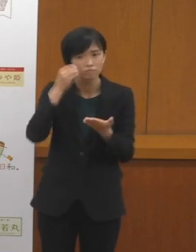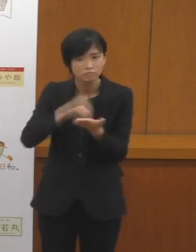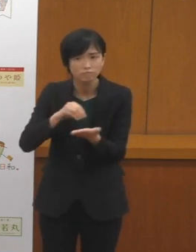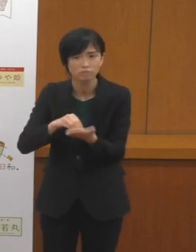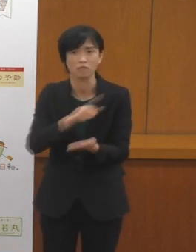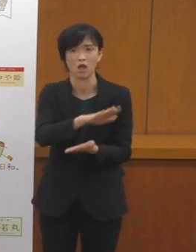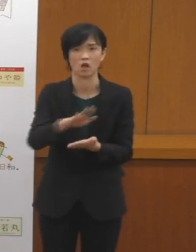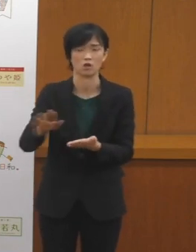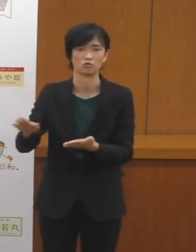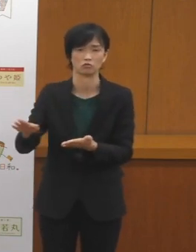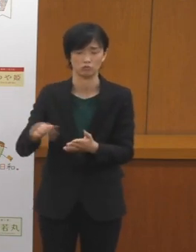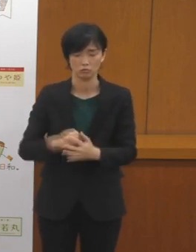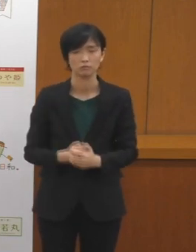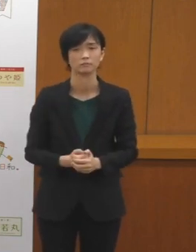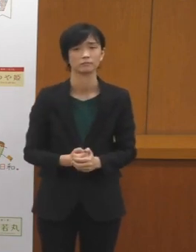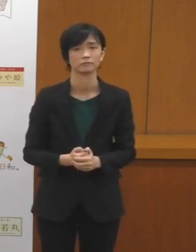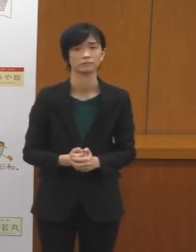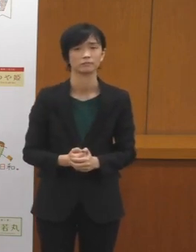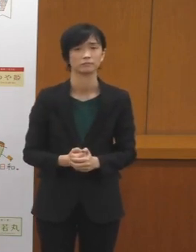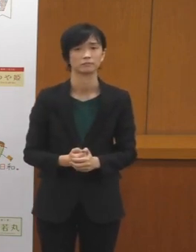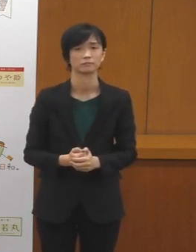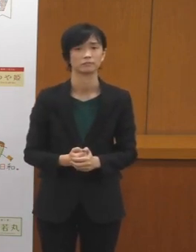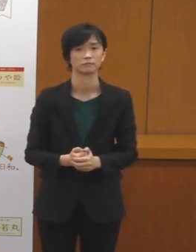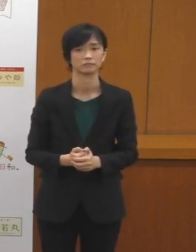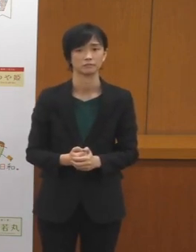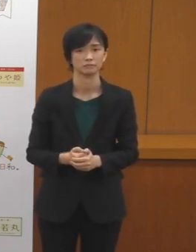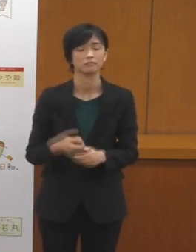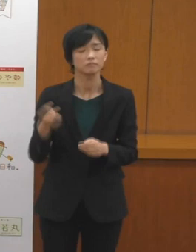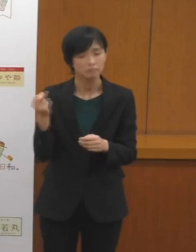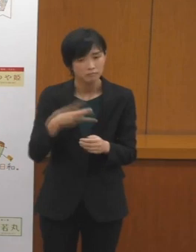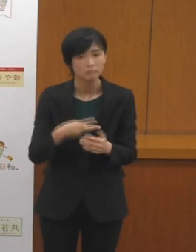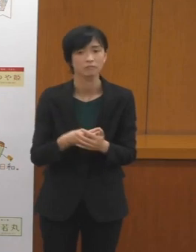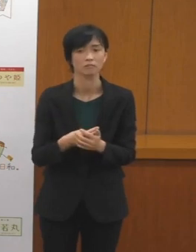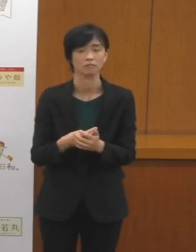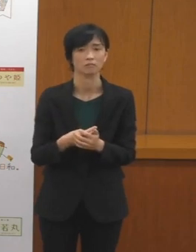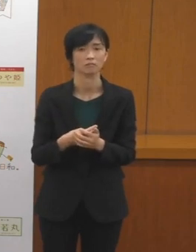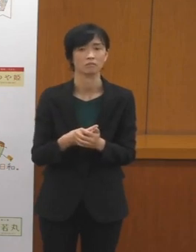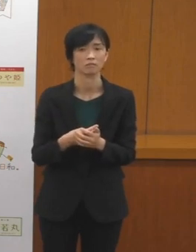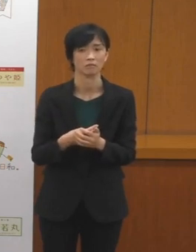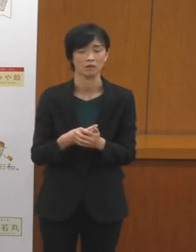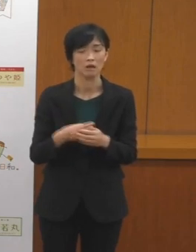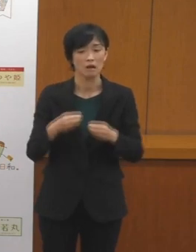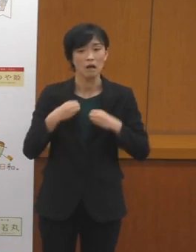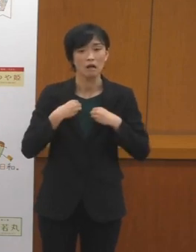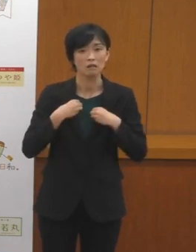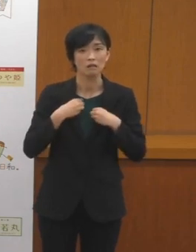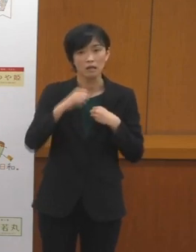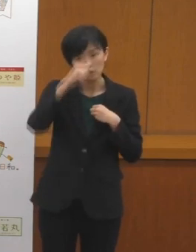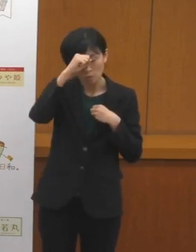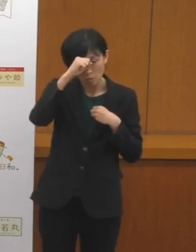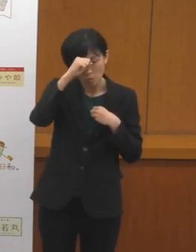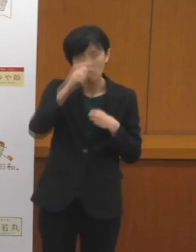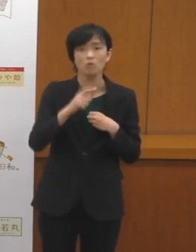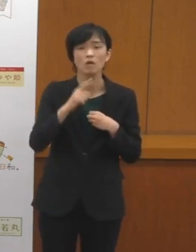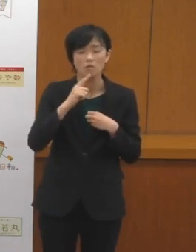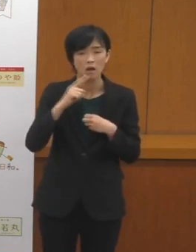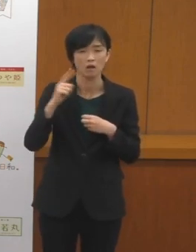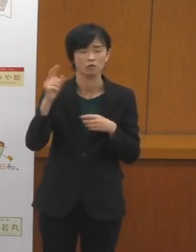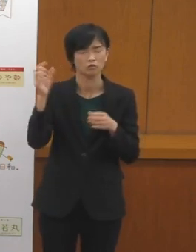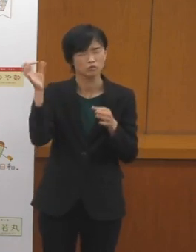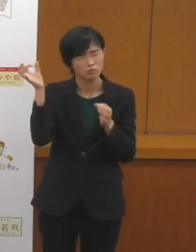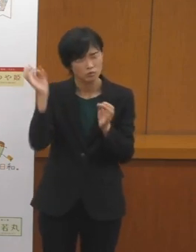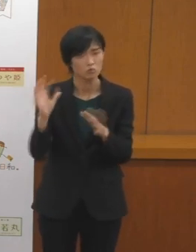んまたこう突然こう発生するこういう感染症などを経験しまし